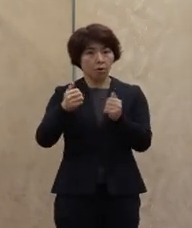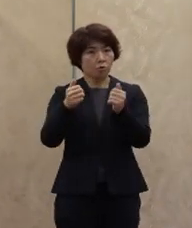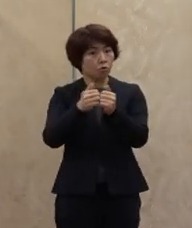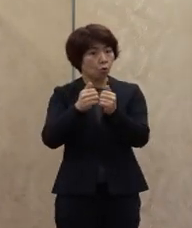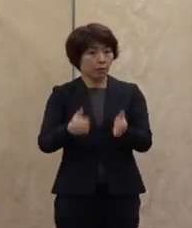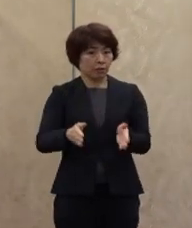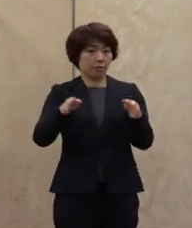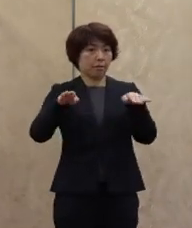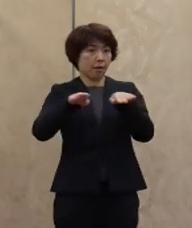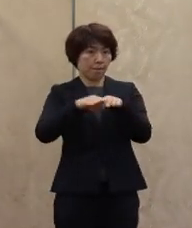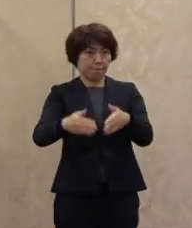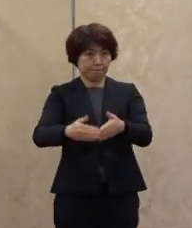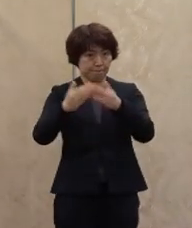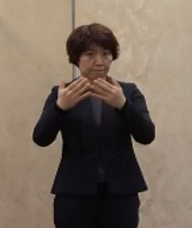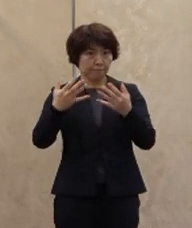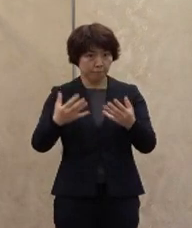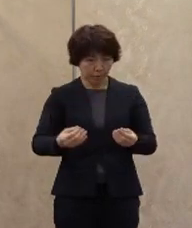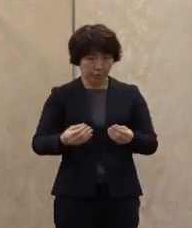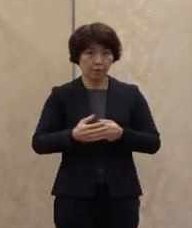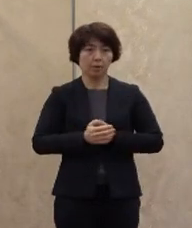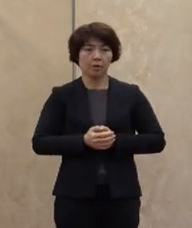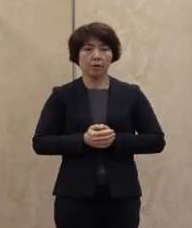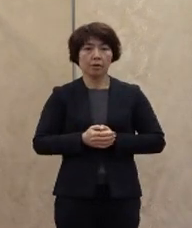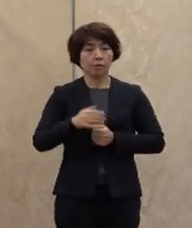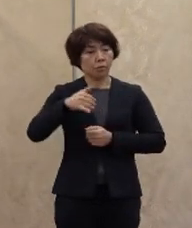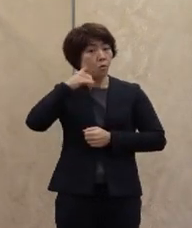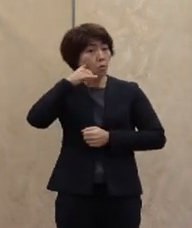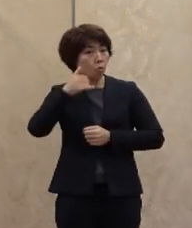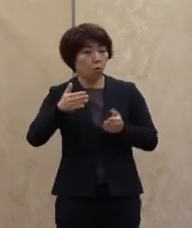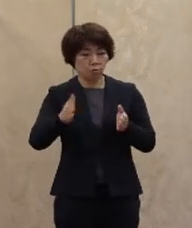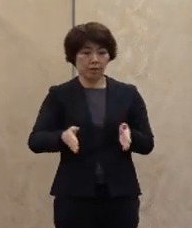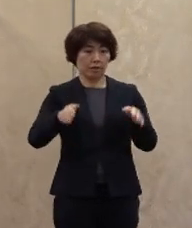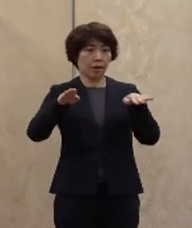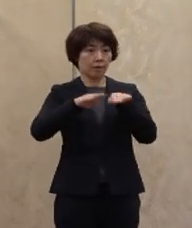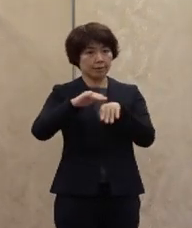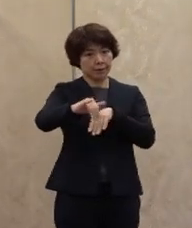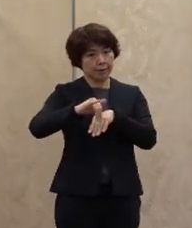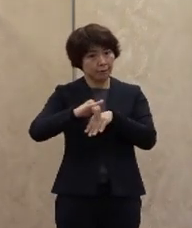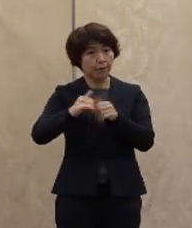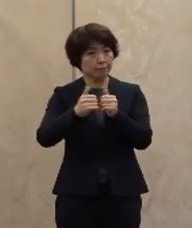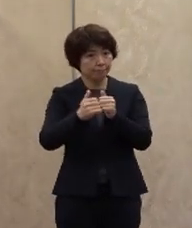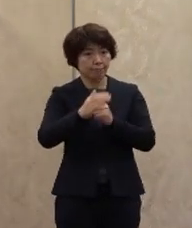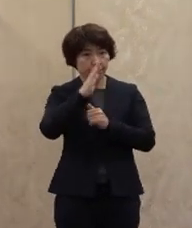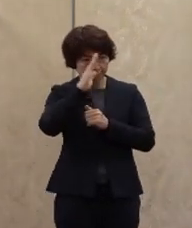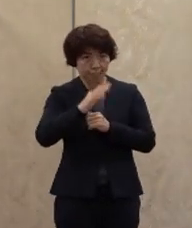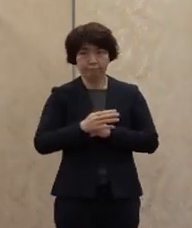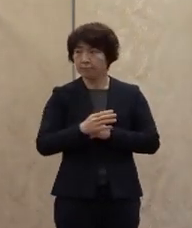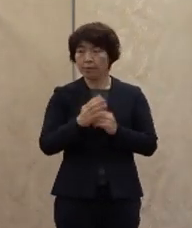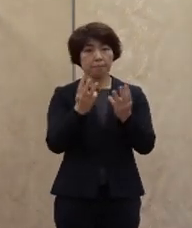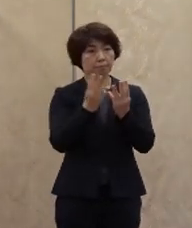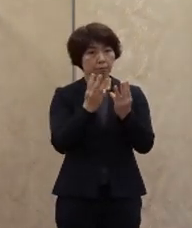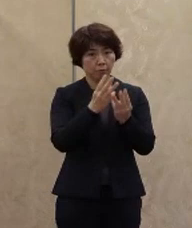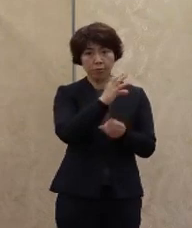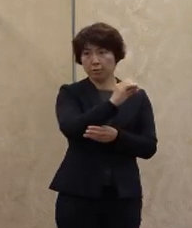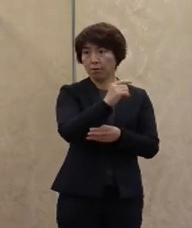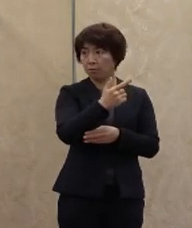センターを立ち上げましたので、このコールセンターの方にお電話をいただけたらと思います。